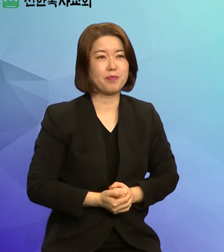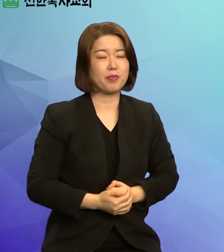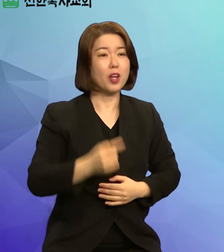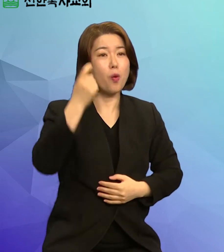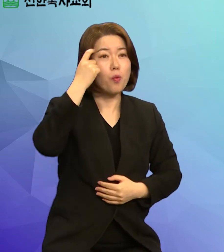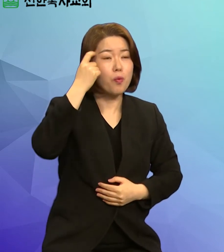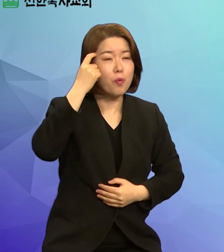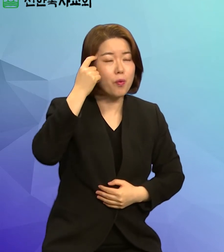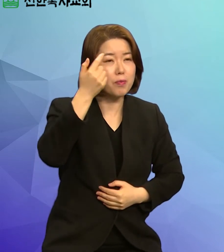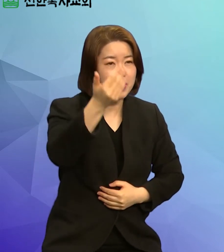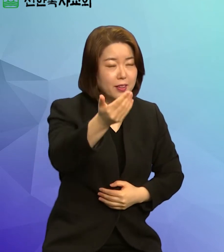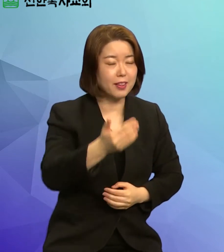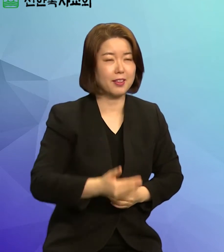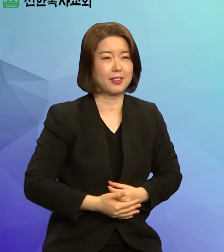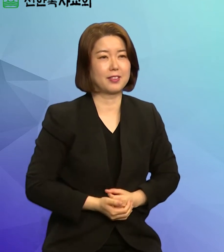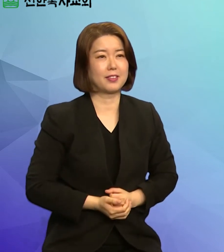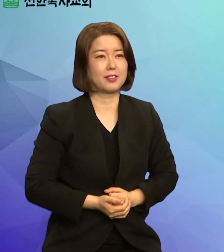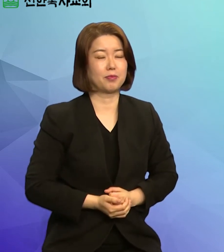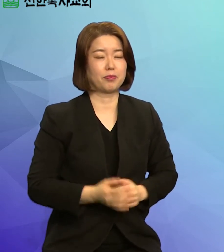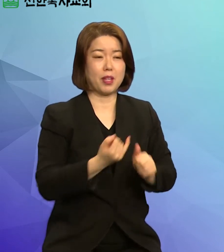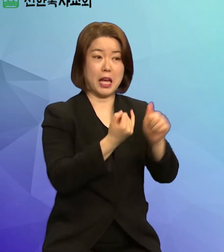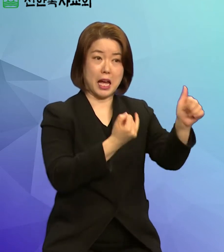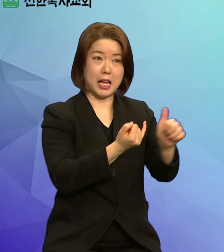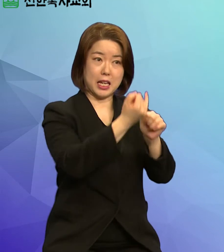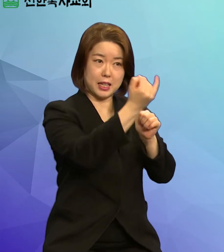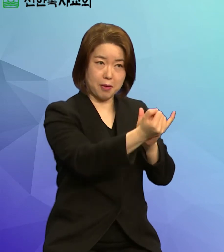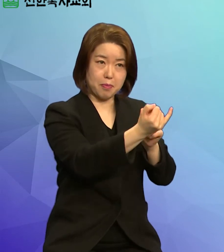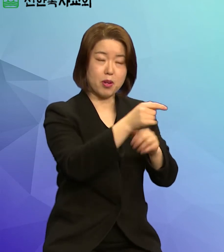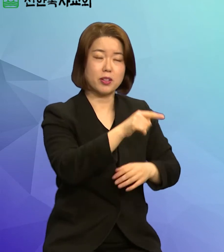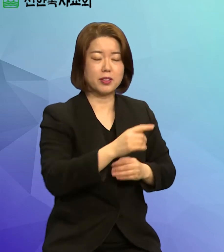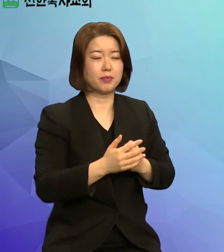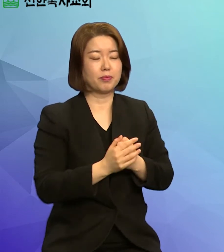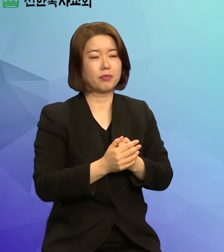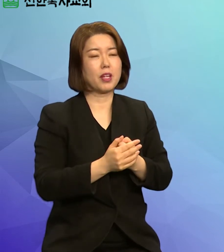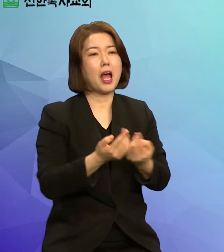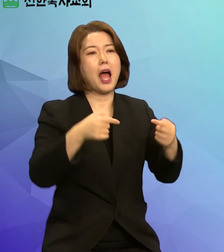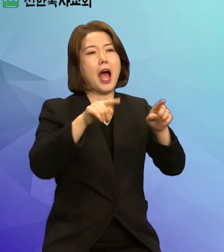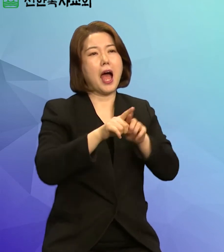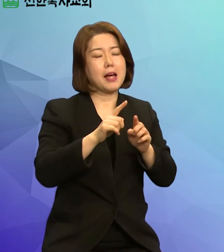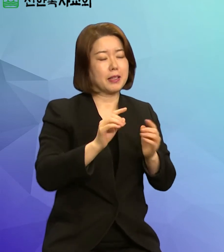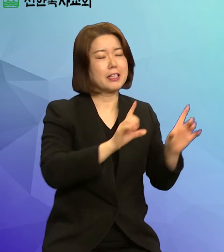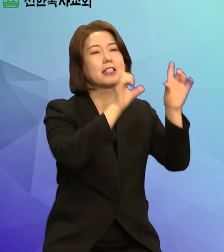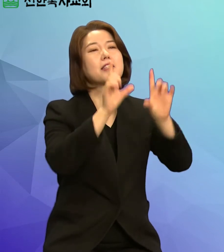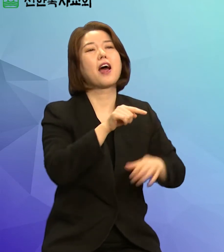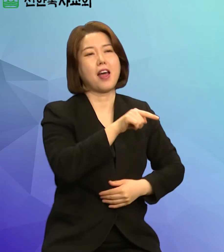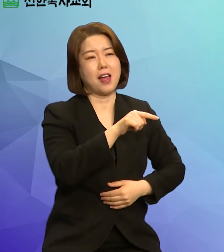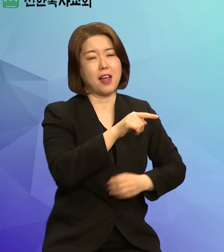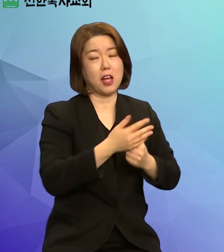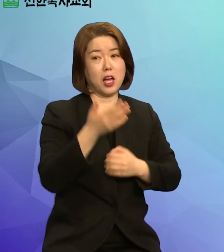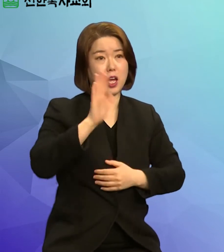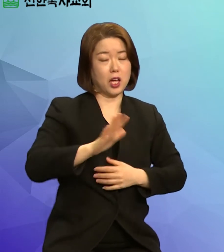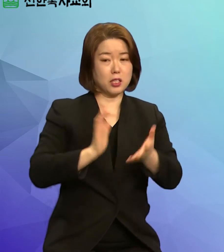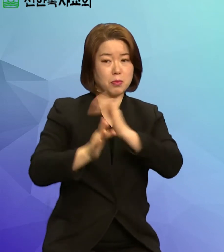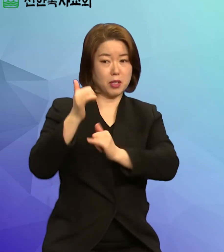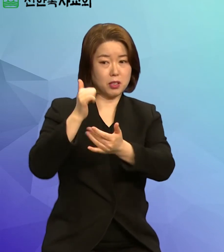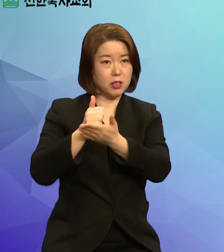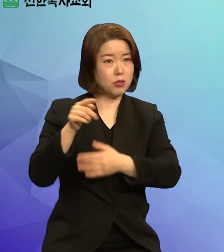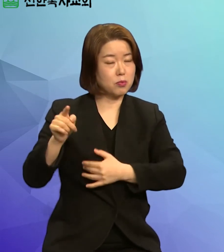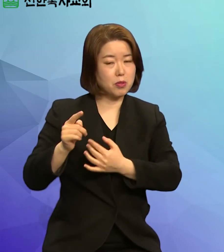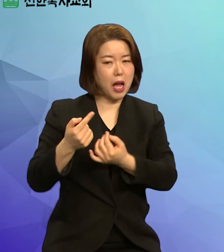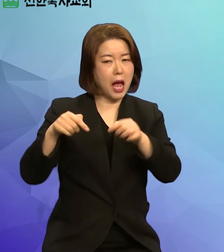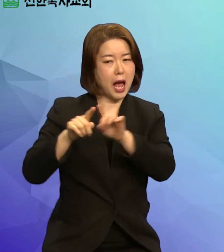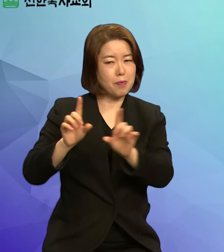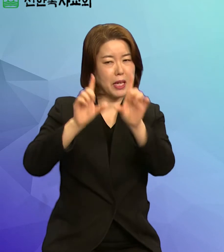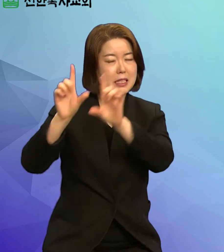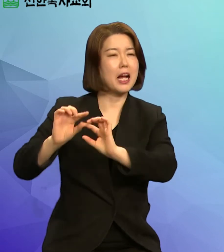왜 그렇죠? 아내와 남편과는 함께 살지만 예수님과는 함께 살지